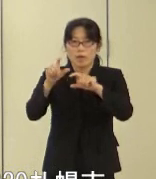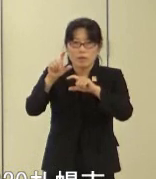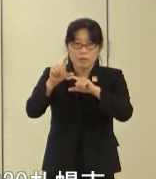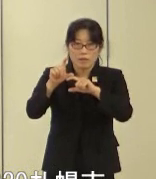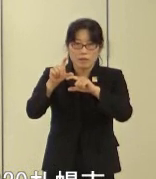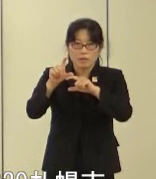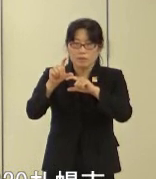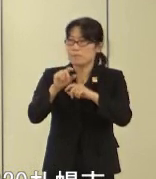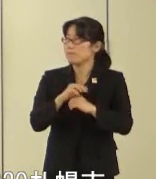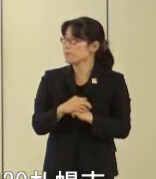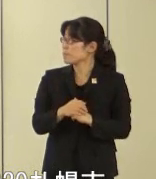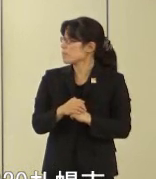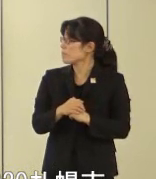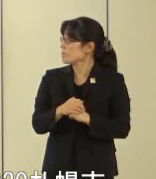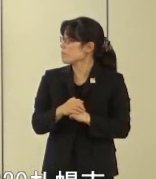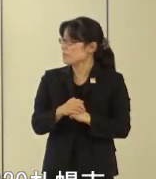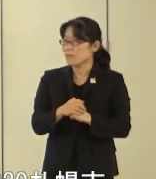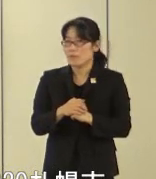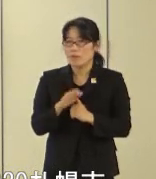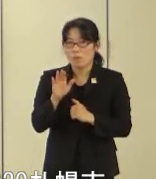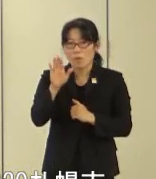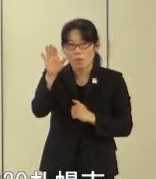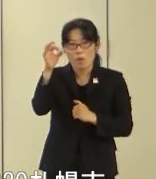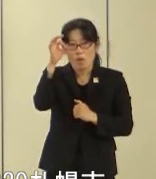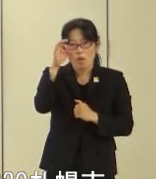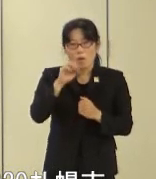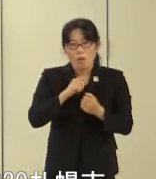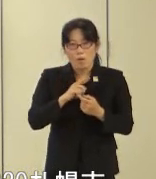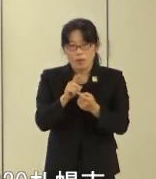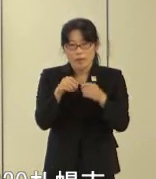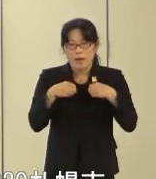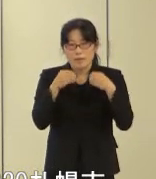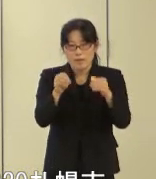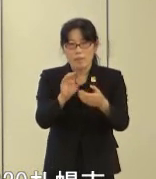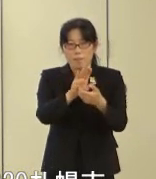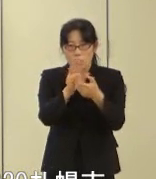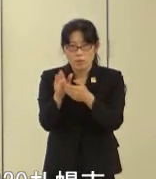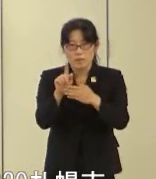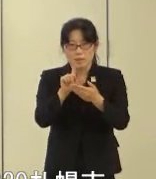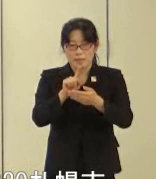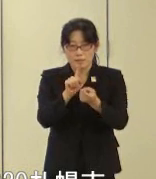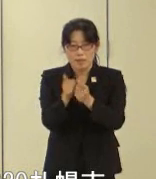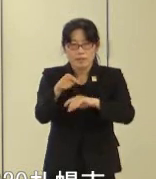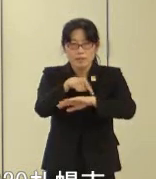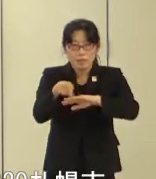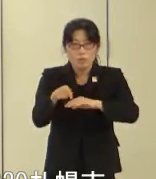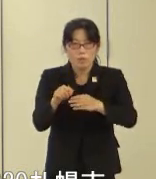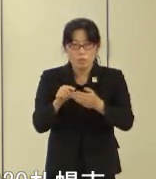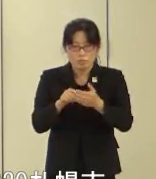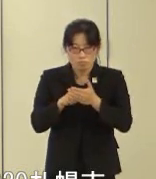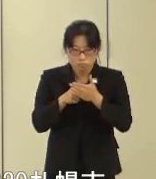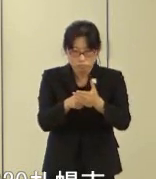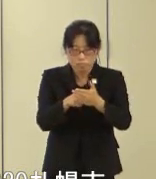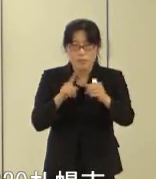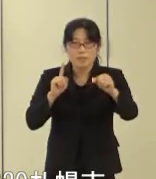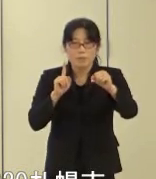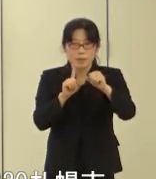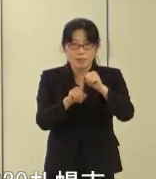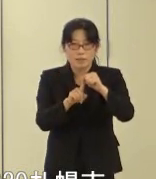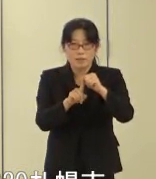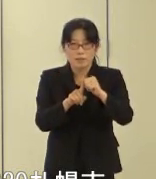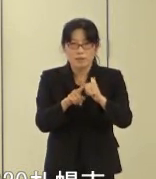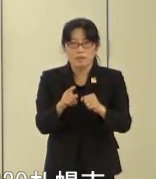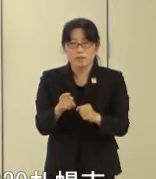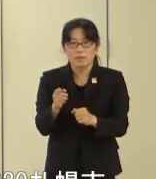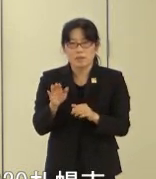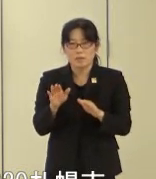りこの感染防止対策を進めるために、次のような対応を進めていきたい